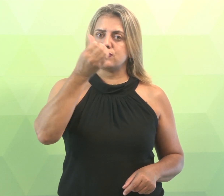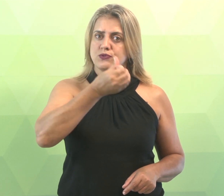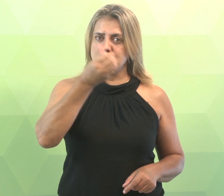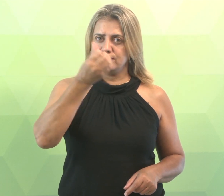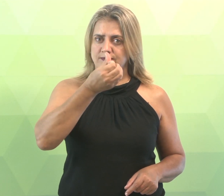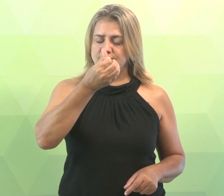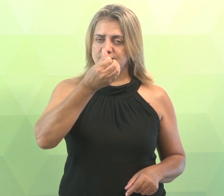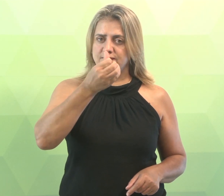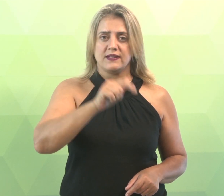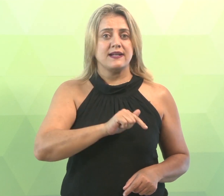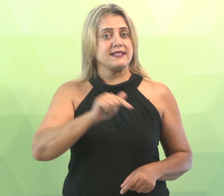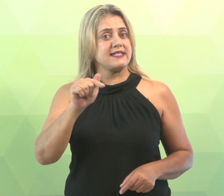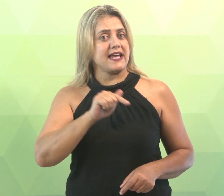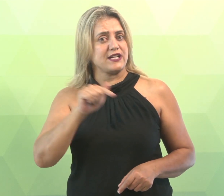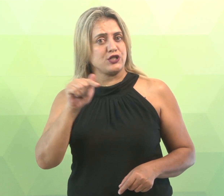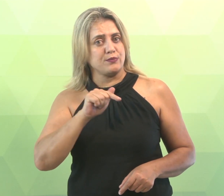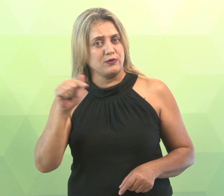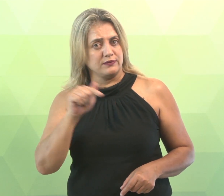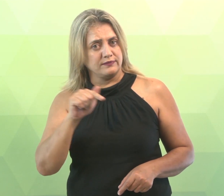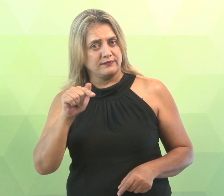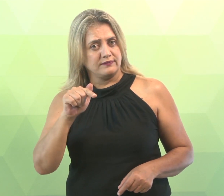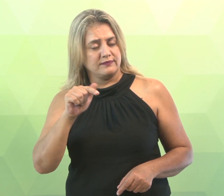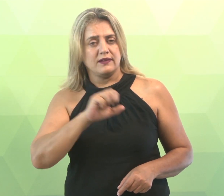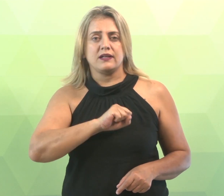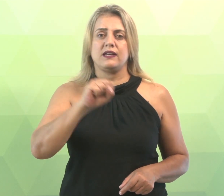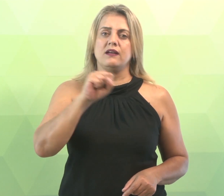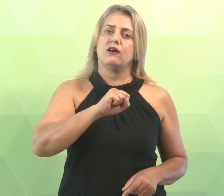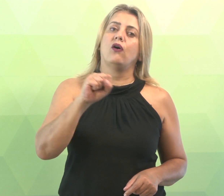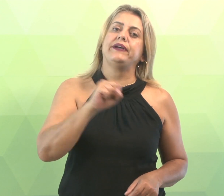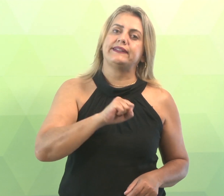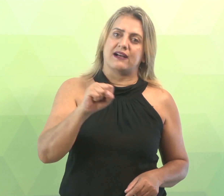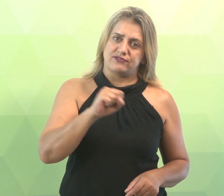sexto, sétimo e oitavo.